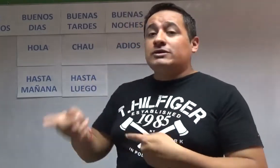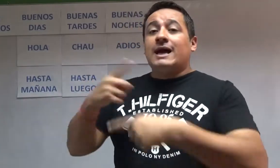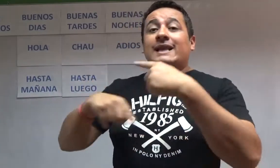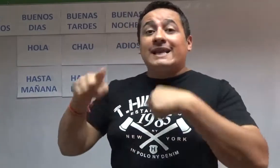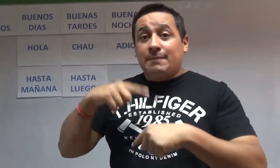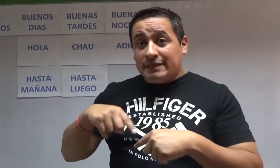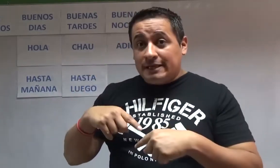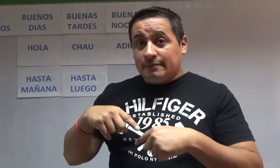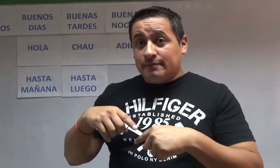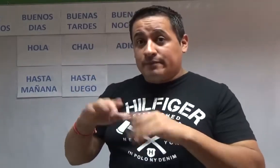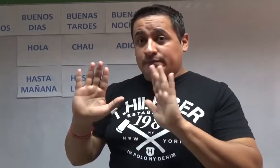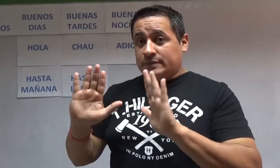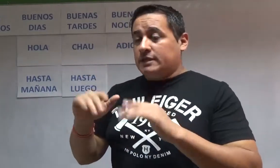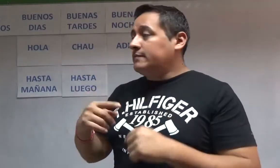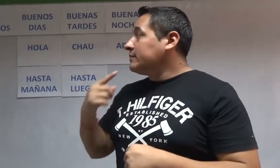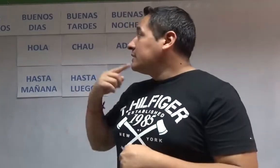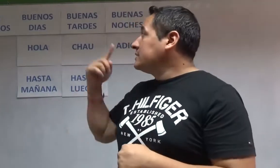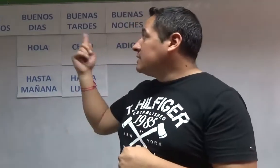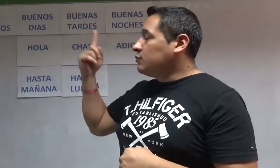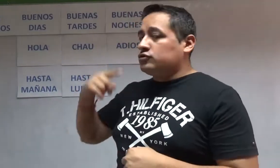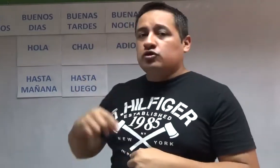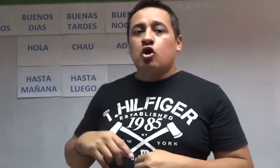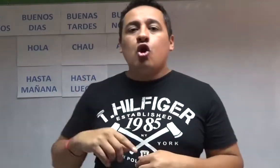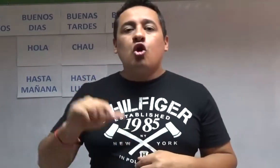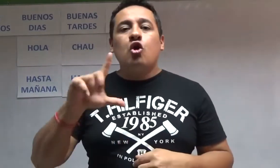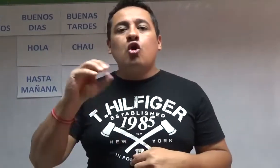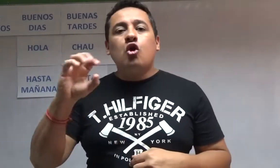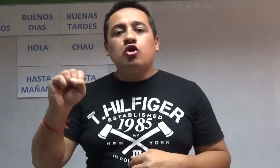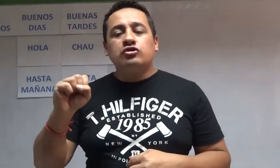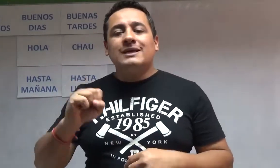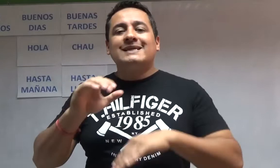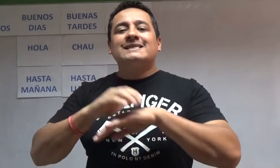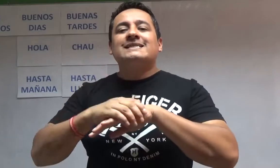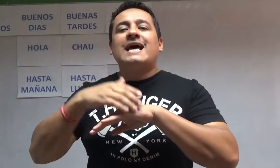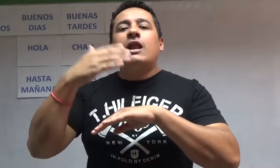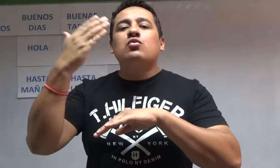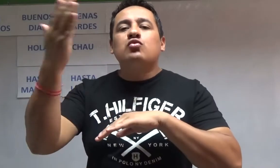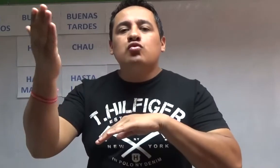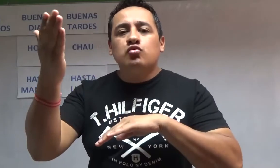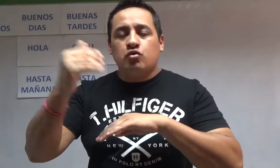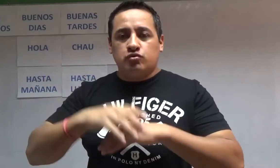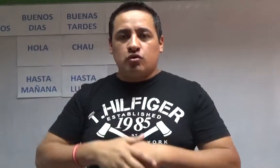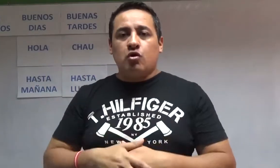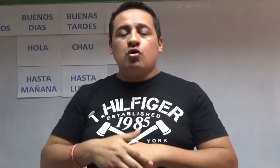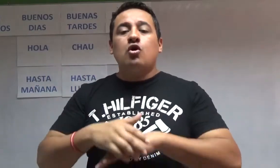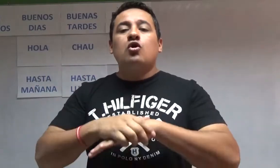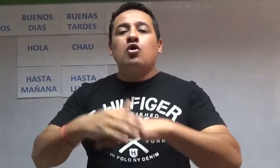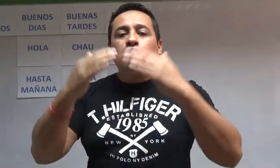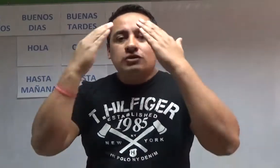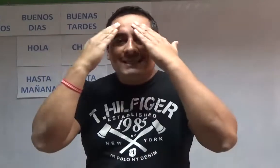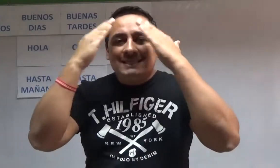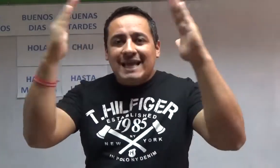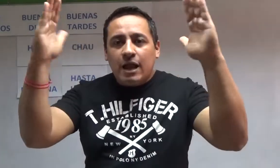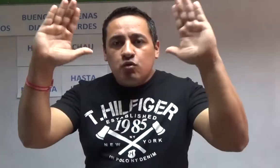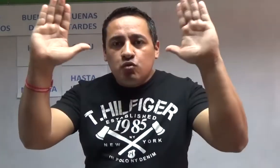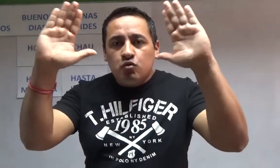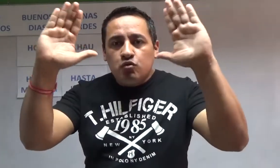a repetir, ¿sí? Decimos, los saludos o los